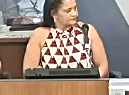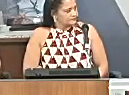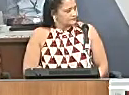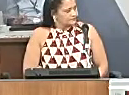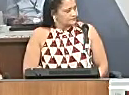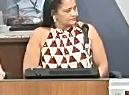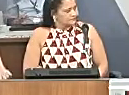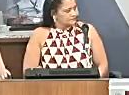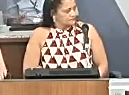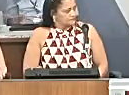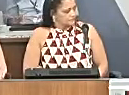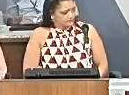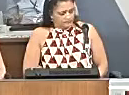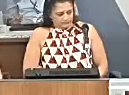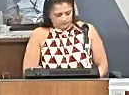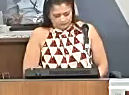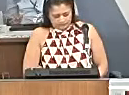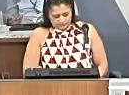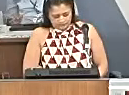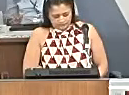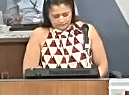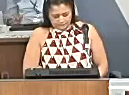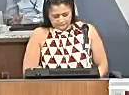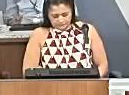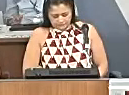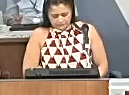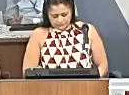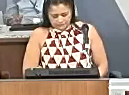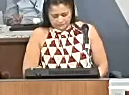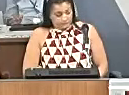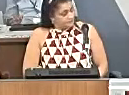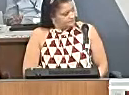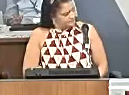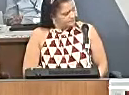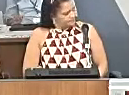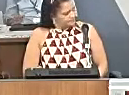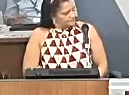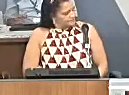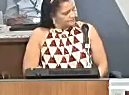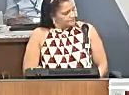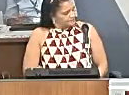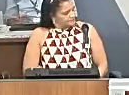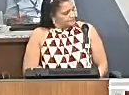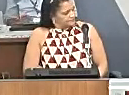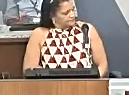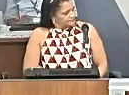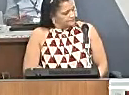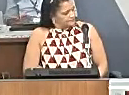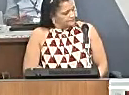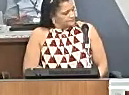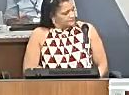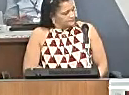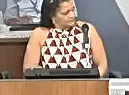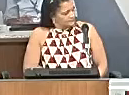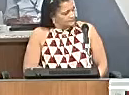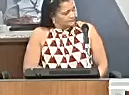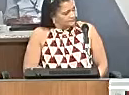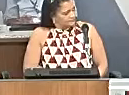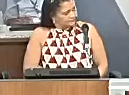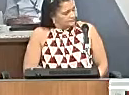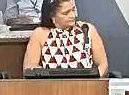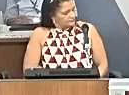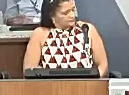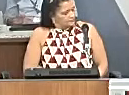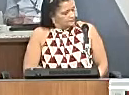dos surdos a questão da inclusão do autista a questão do cdh está sendo discutido inclusive é no congresso nacional também para ser